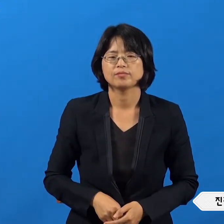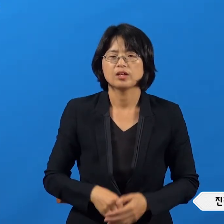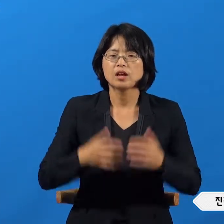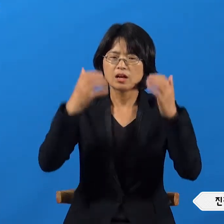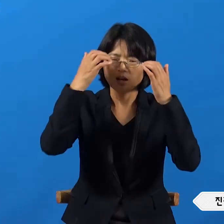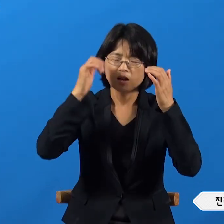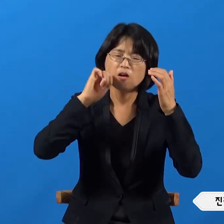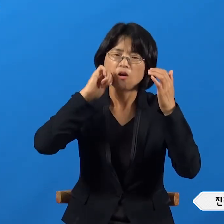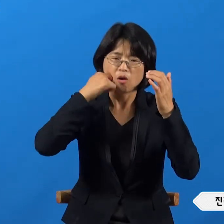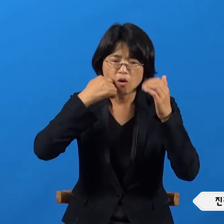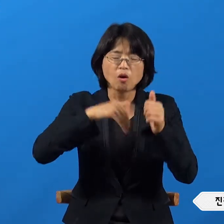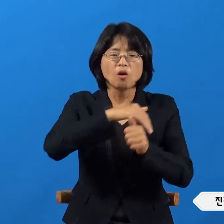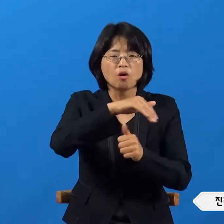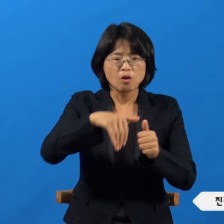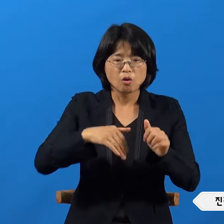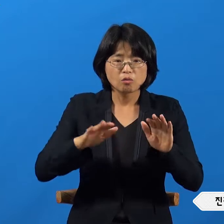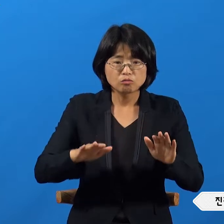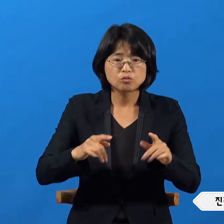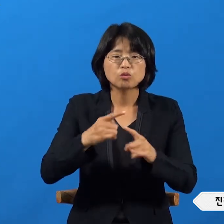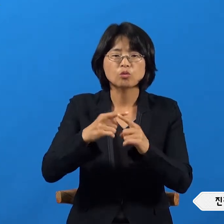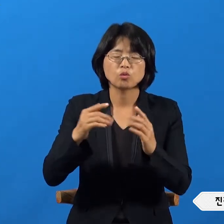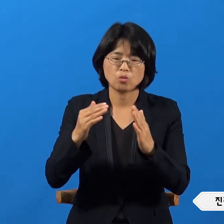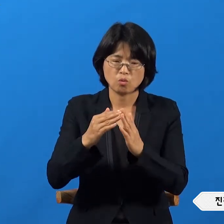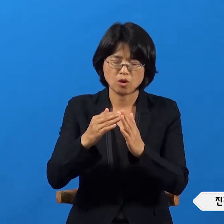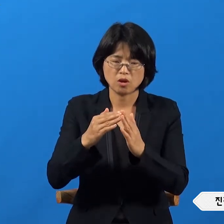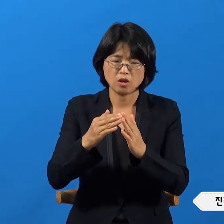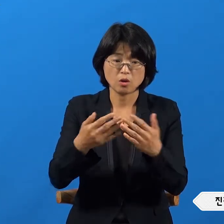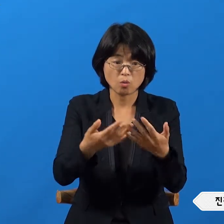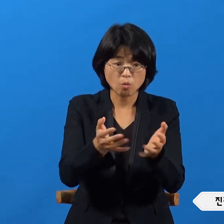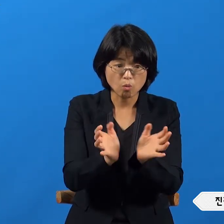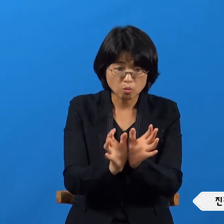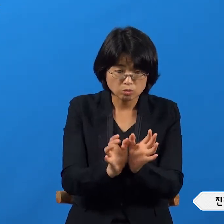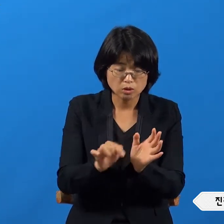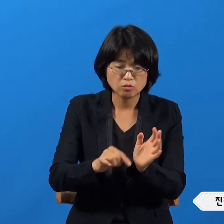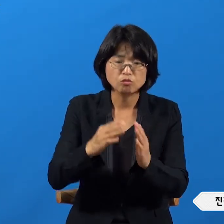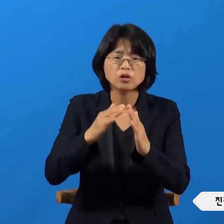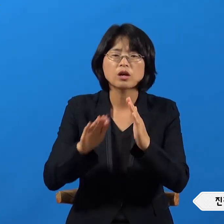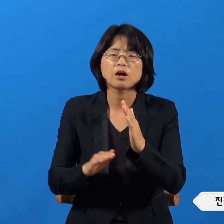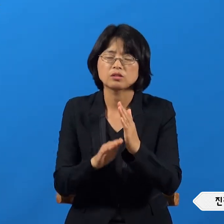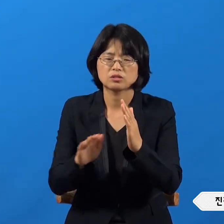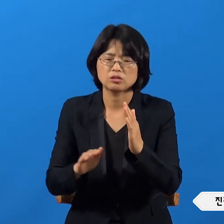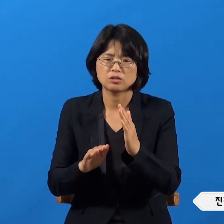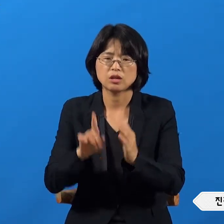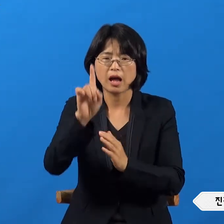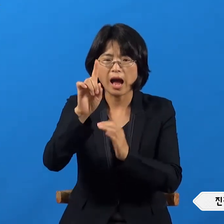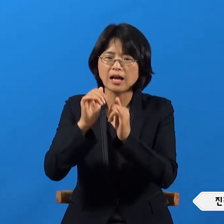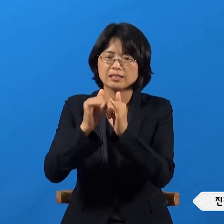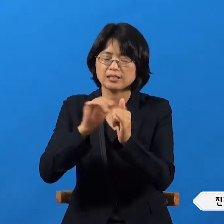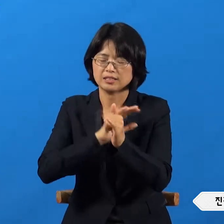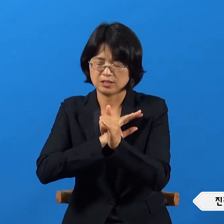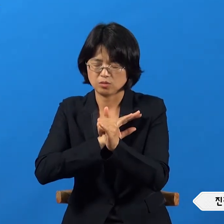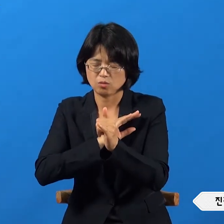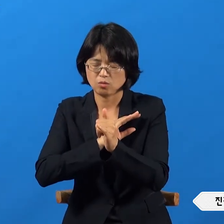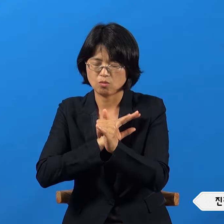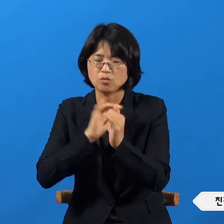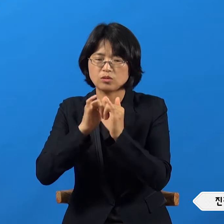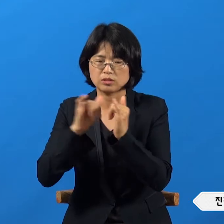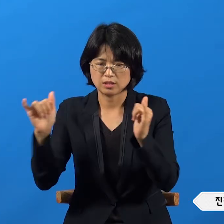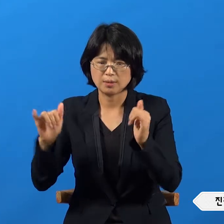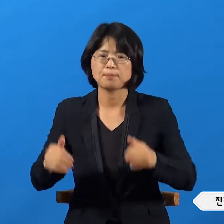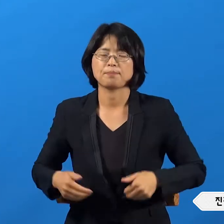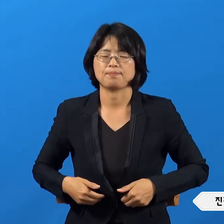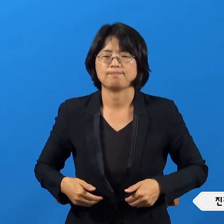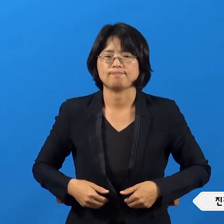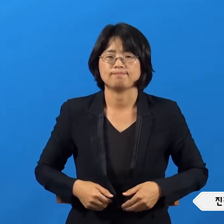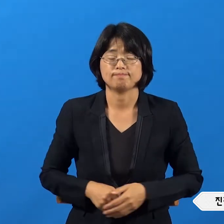공동체 가운데, 우리의 가정에 한 사람의 기도자가 필요하진 않습니까? 우리의